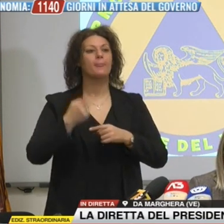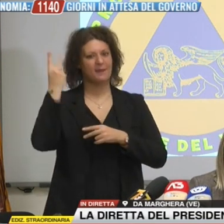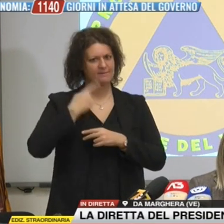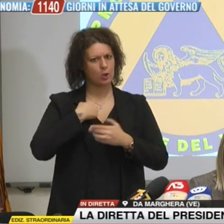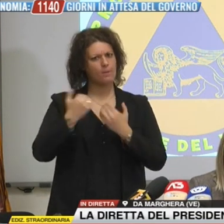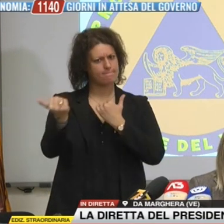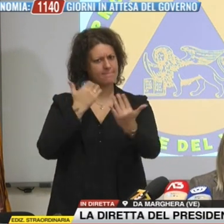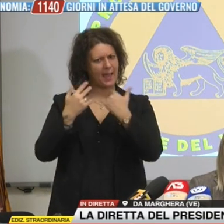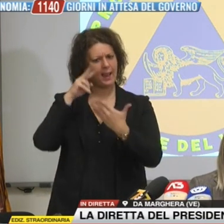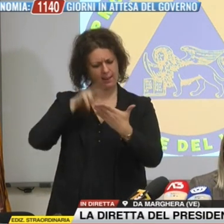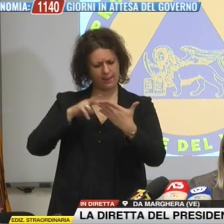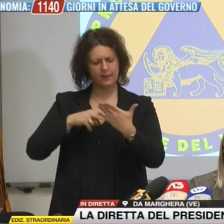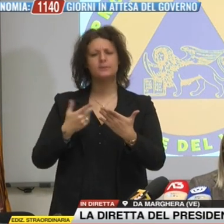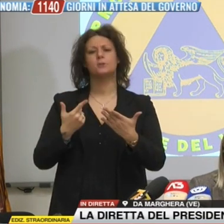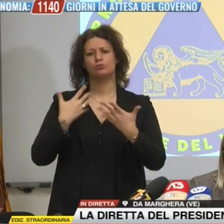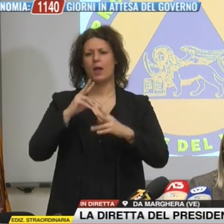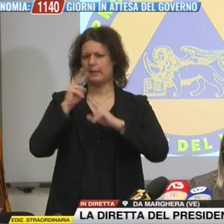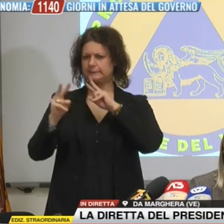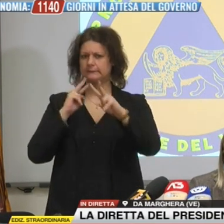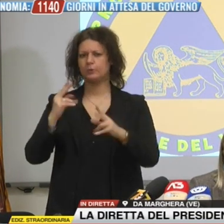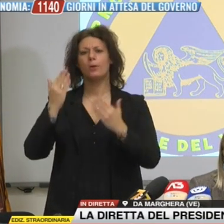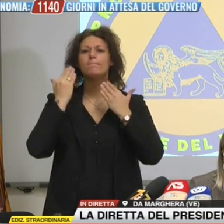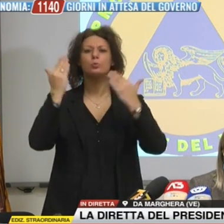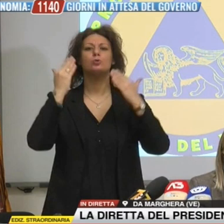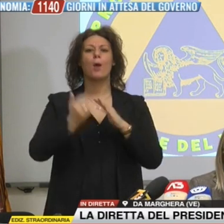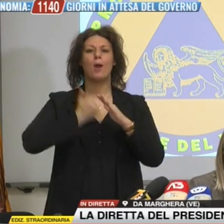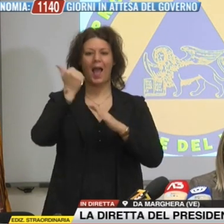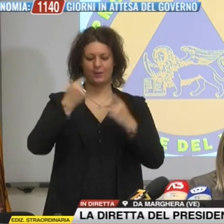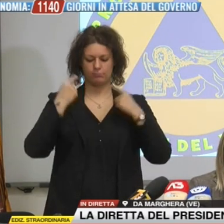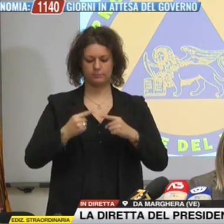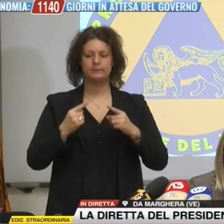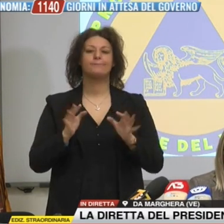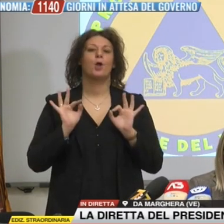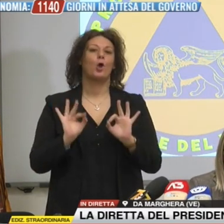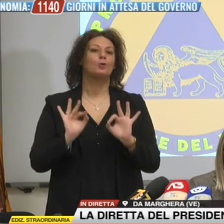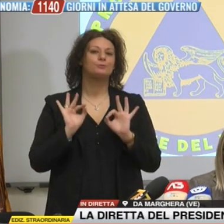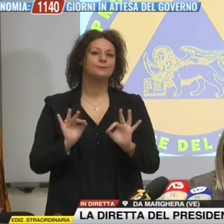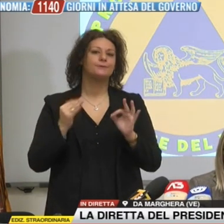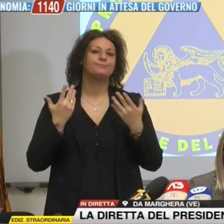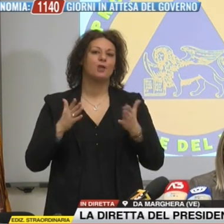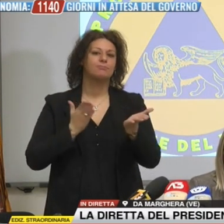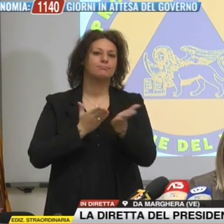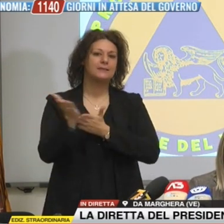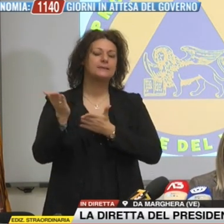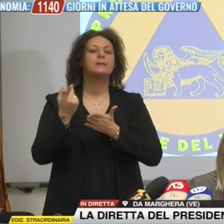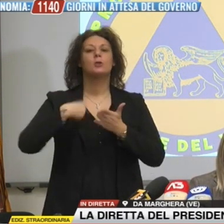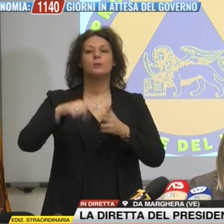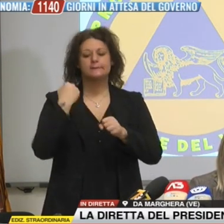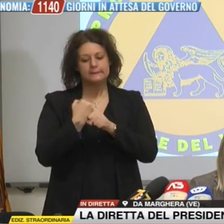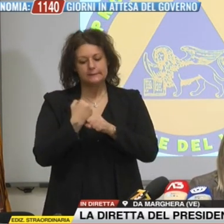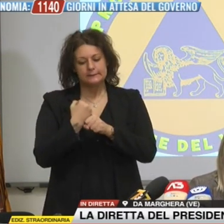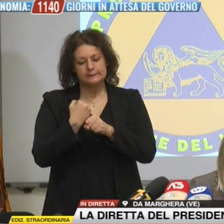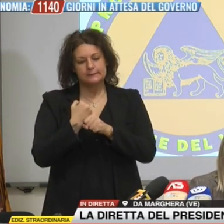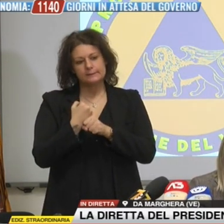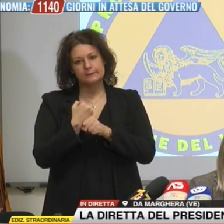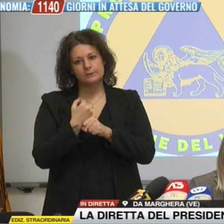mail, purtroppo quest'anno è andata così, è chiaro che stiamo lavorando perché invece ci